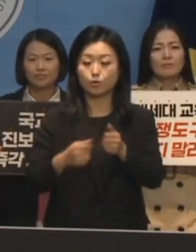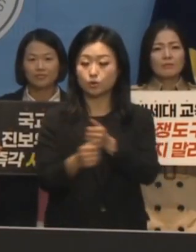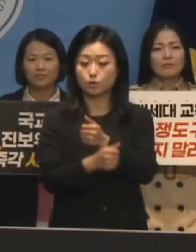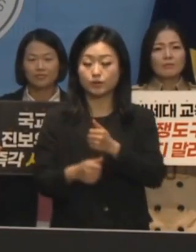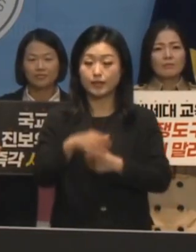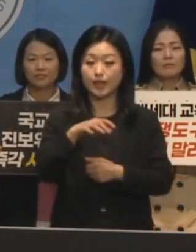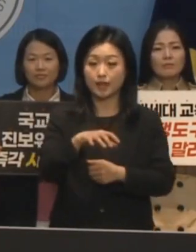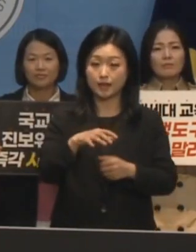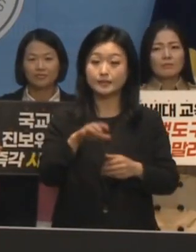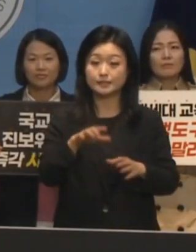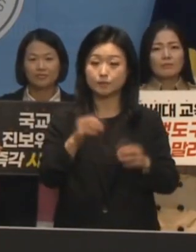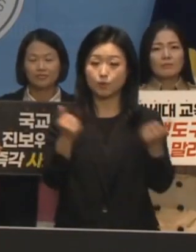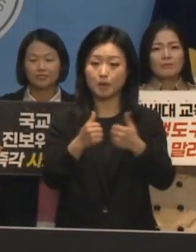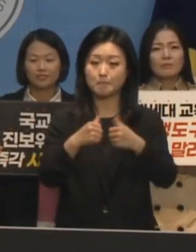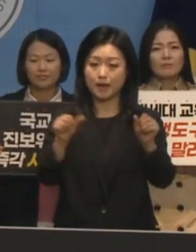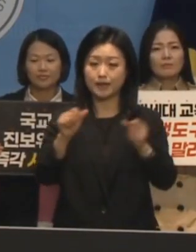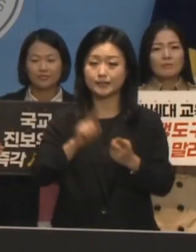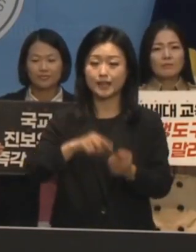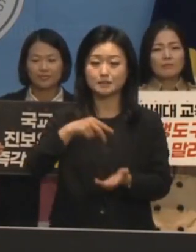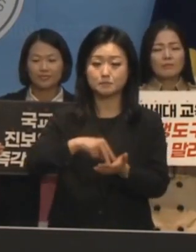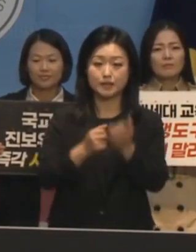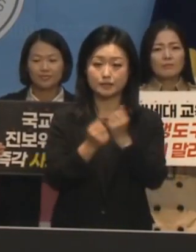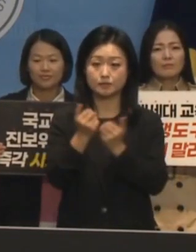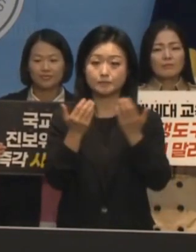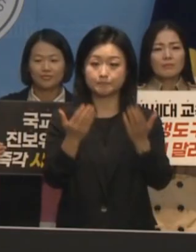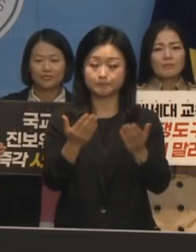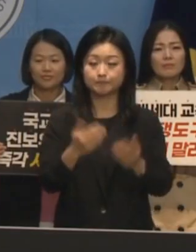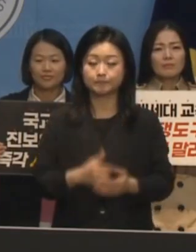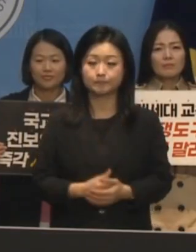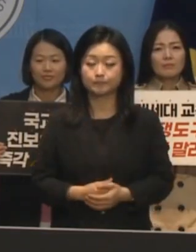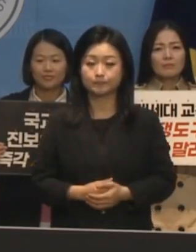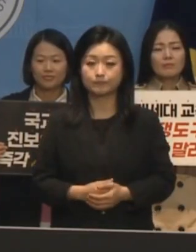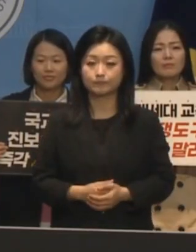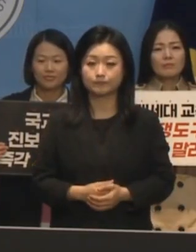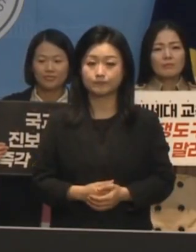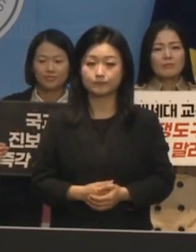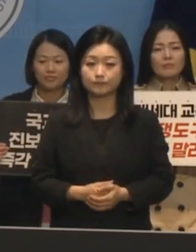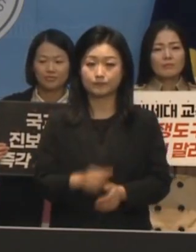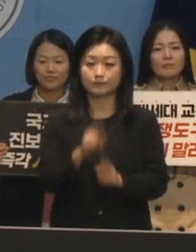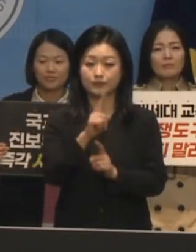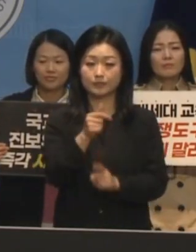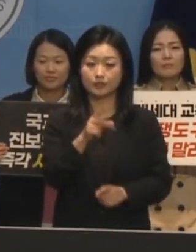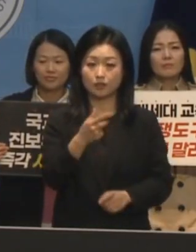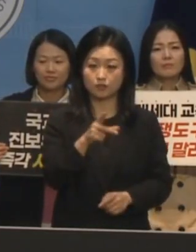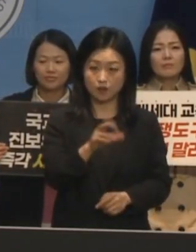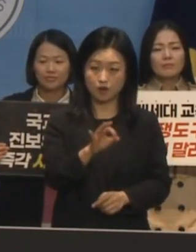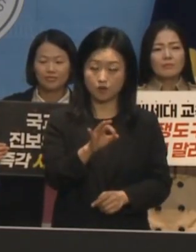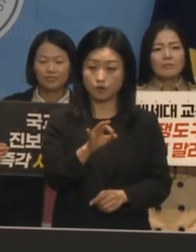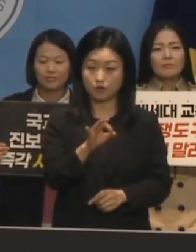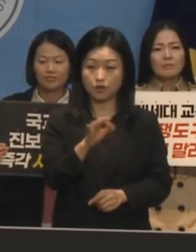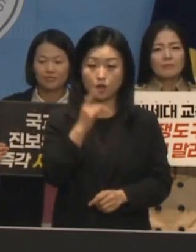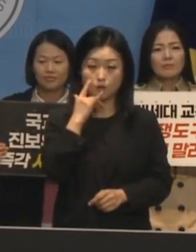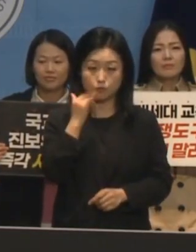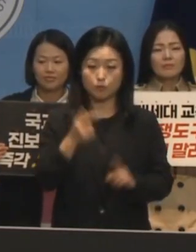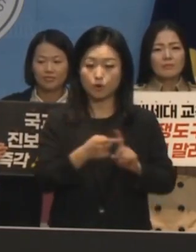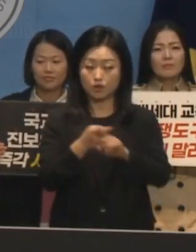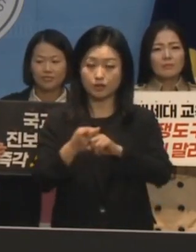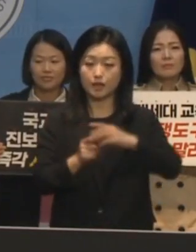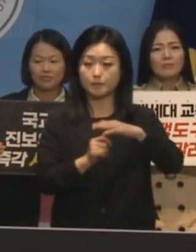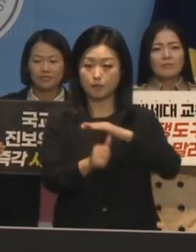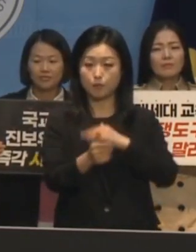국가교육위원회가 파행되는 것에 대한 입장을 발표해 주시겠습니다. 그럼 이현영 전국 학부모단체연합